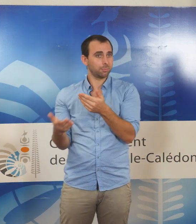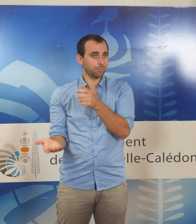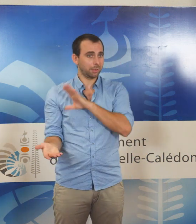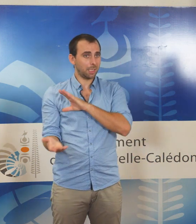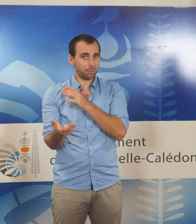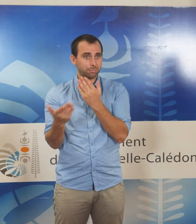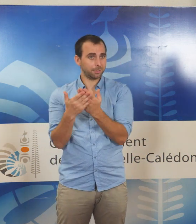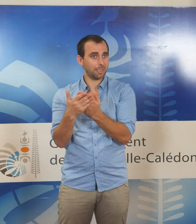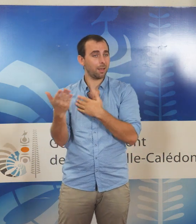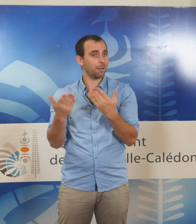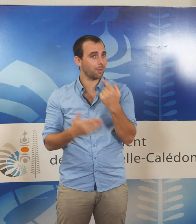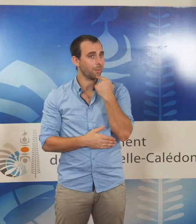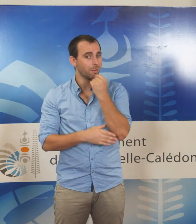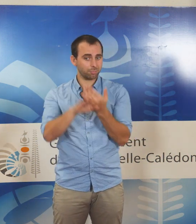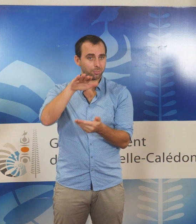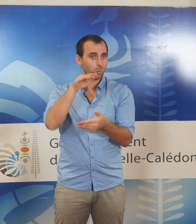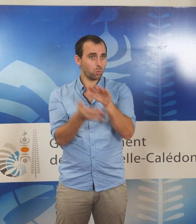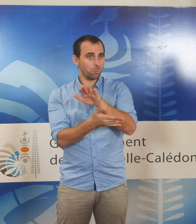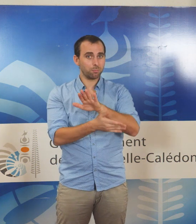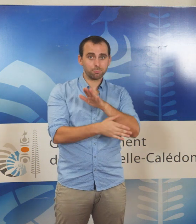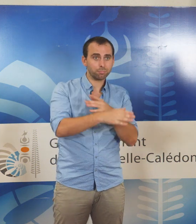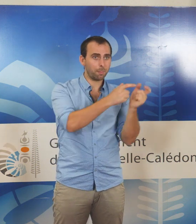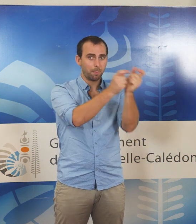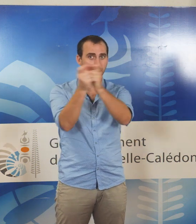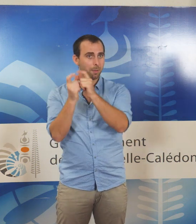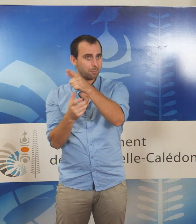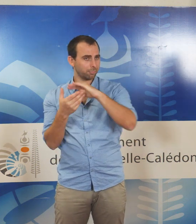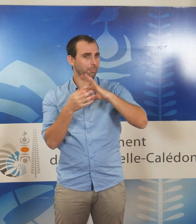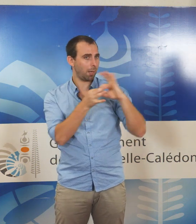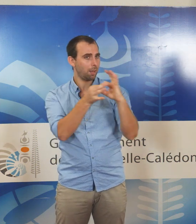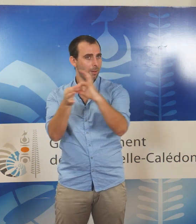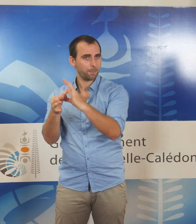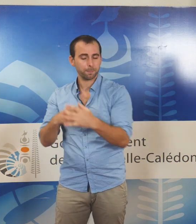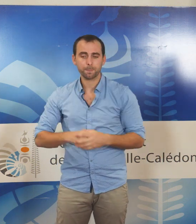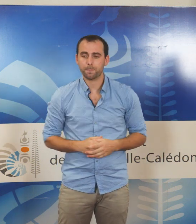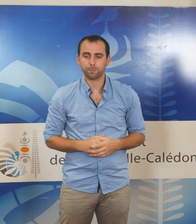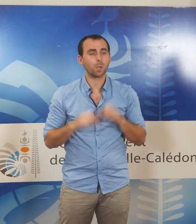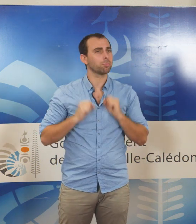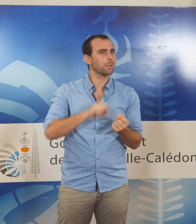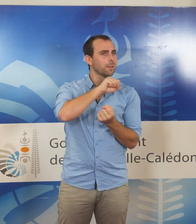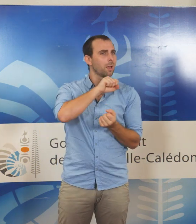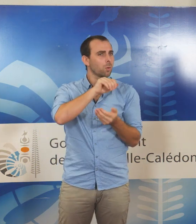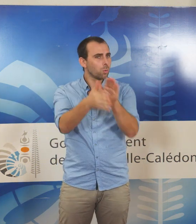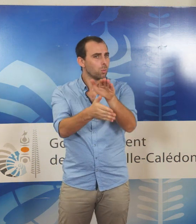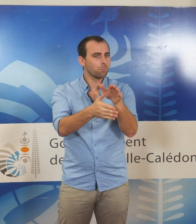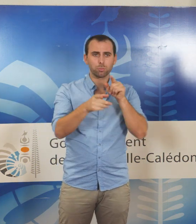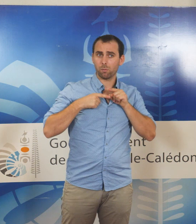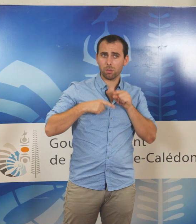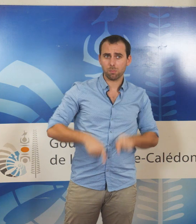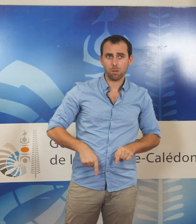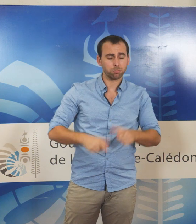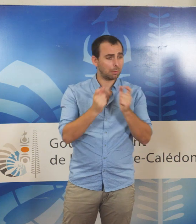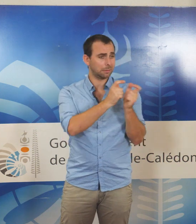les institutions coutumières. Que ce soit le Sénat coutumier, que ce soit le gouvernement, que ce soit toutes les institutions de